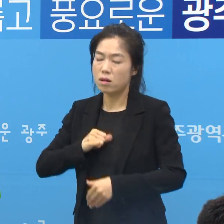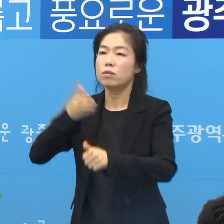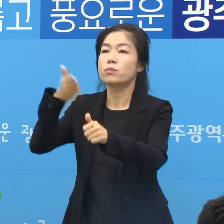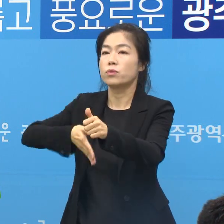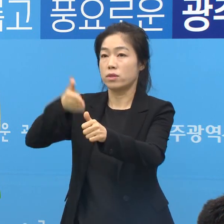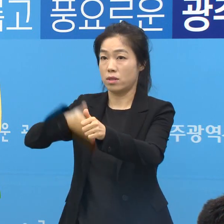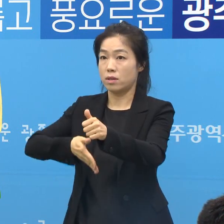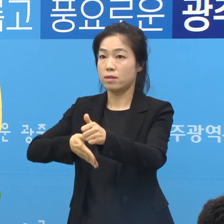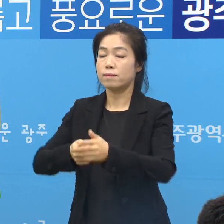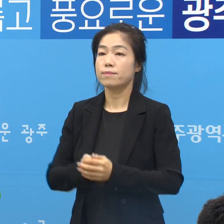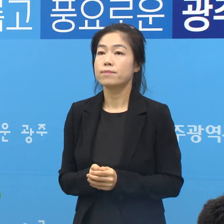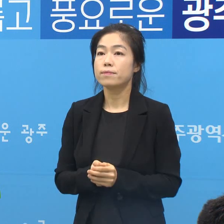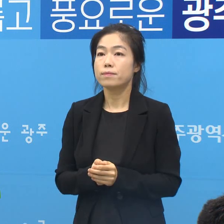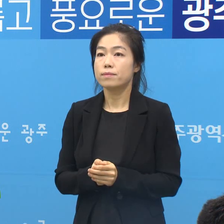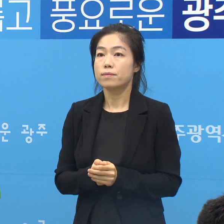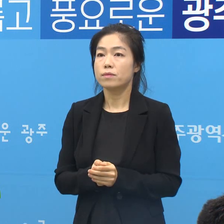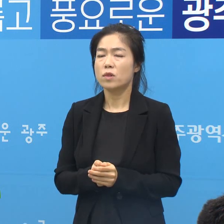바랍니다.